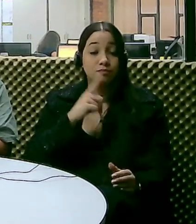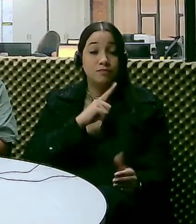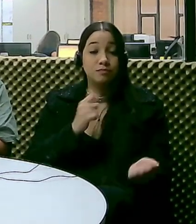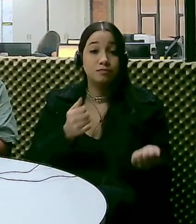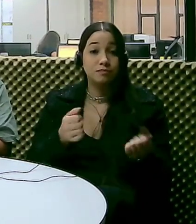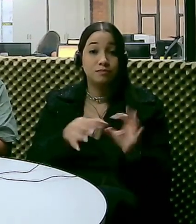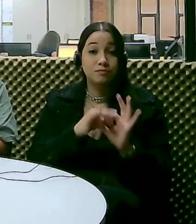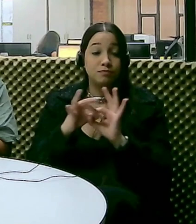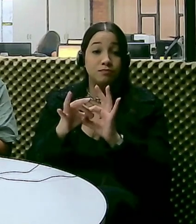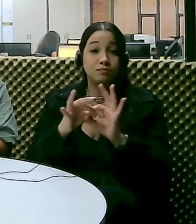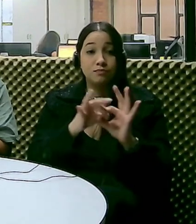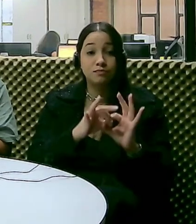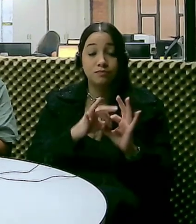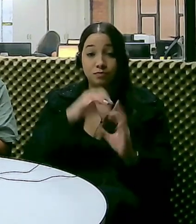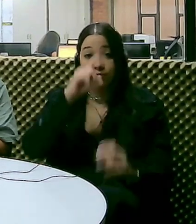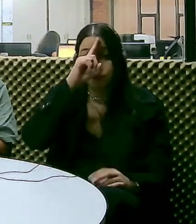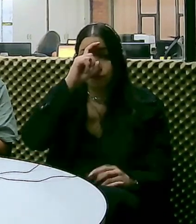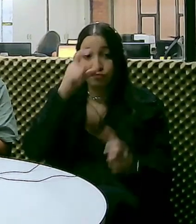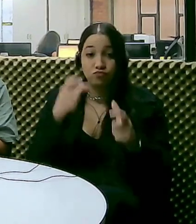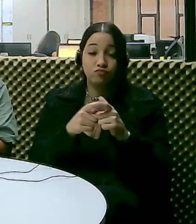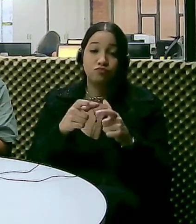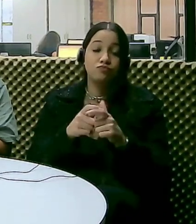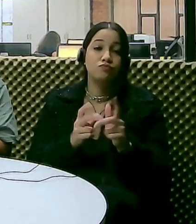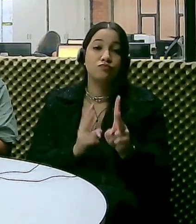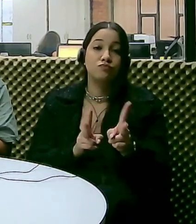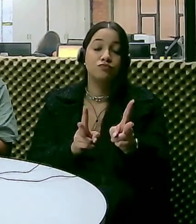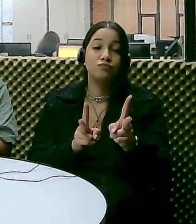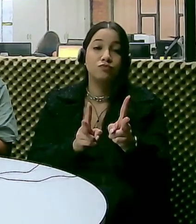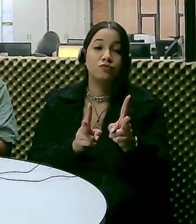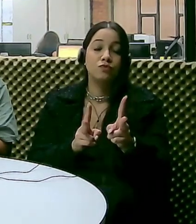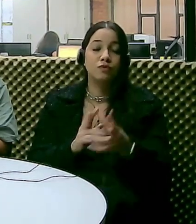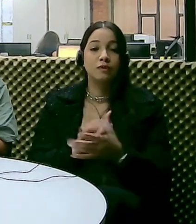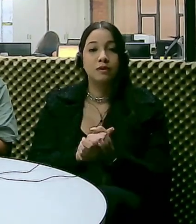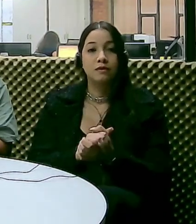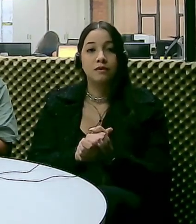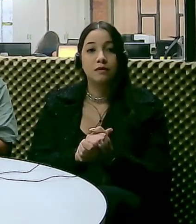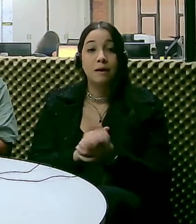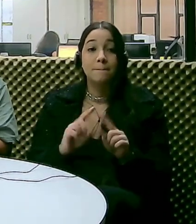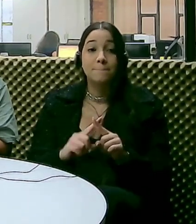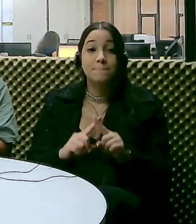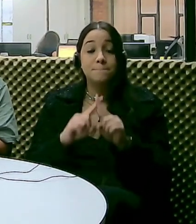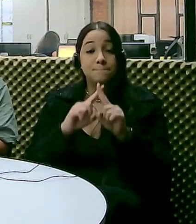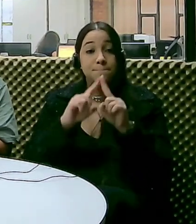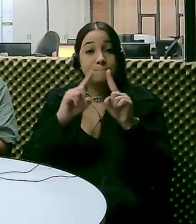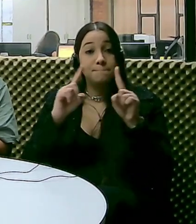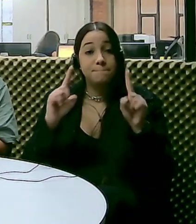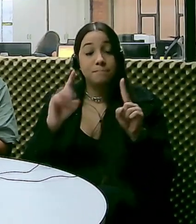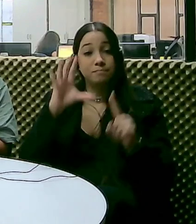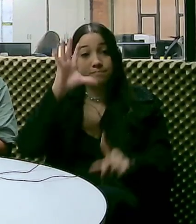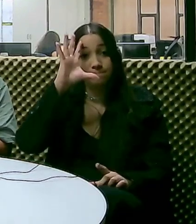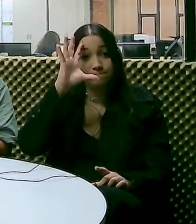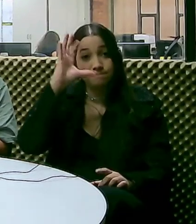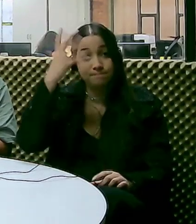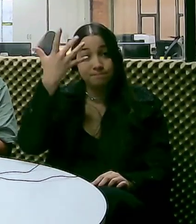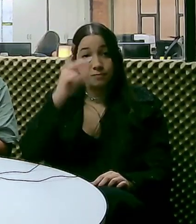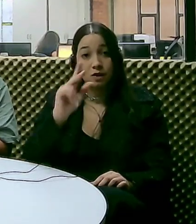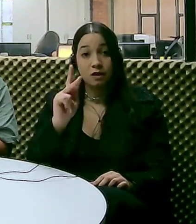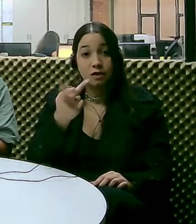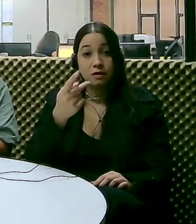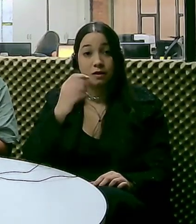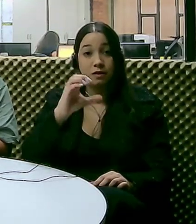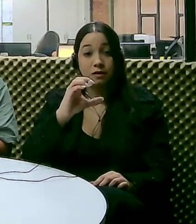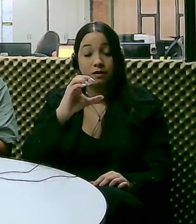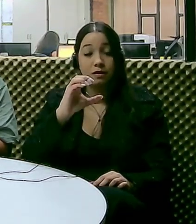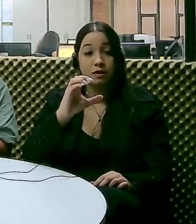com clínicas para continuar o andamento dos procedimentos. Entretanto, a decisão do